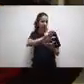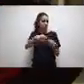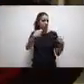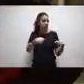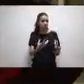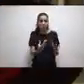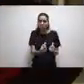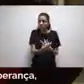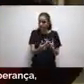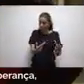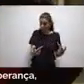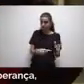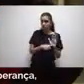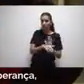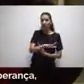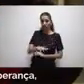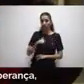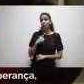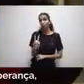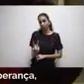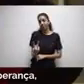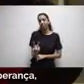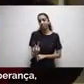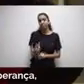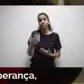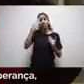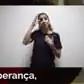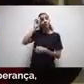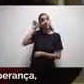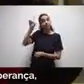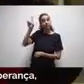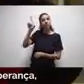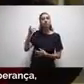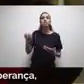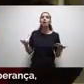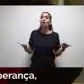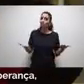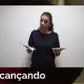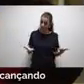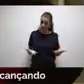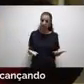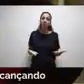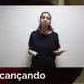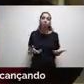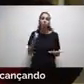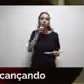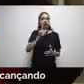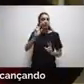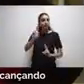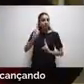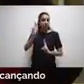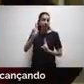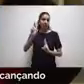né? Que é dois. E graças a Deus que agora a gente vai ter essa esperança, que hoje está sendo o